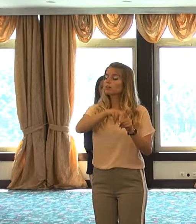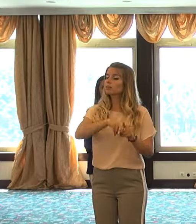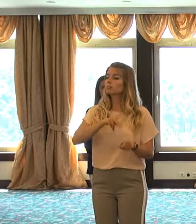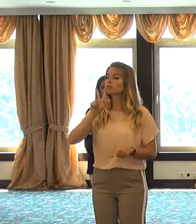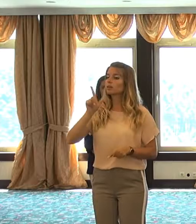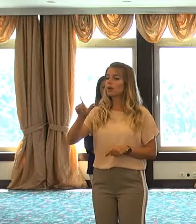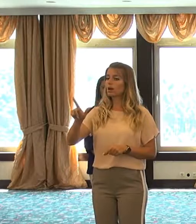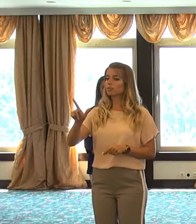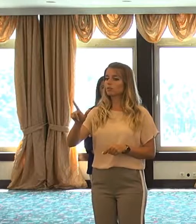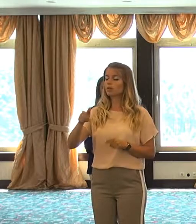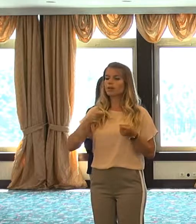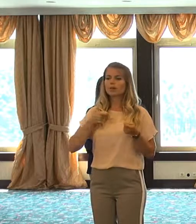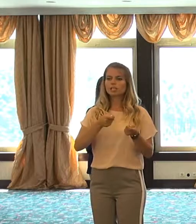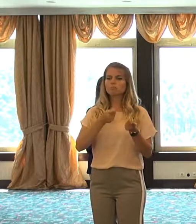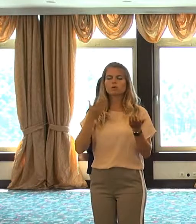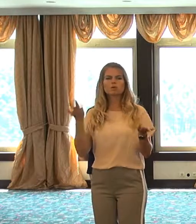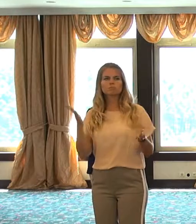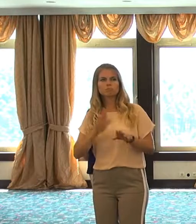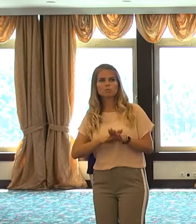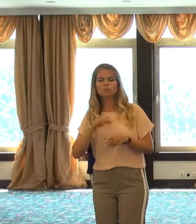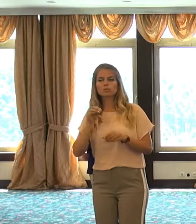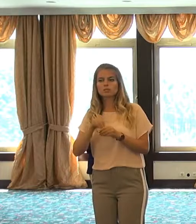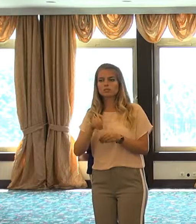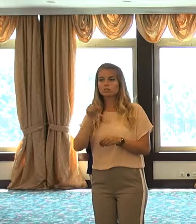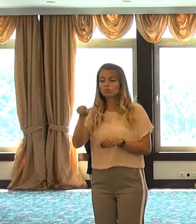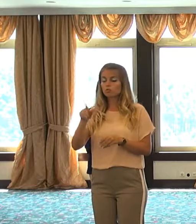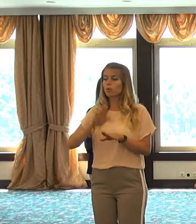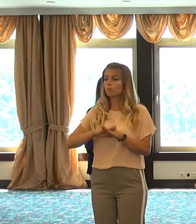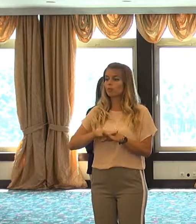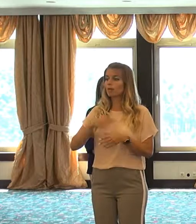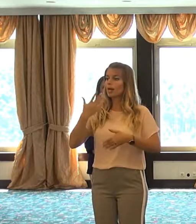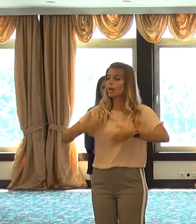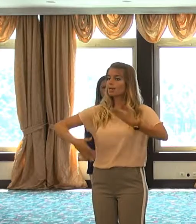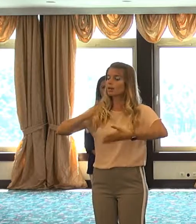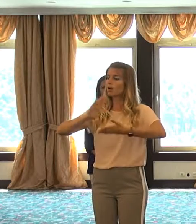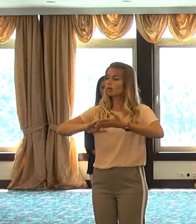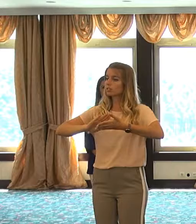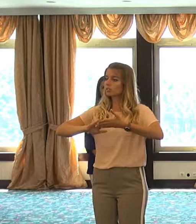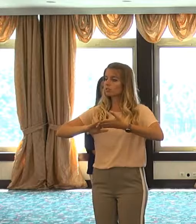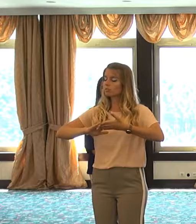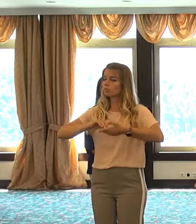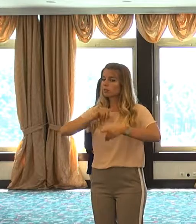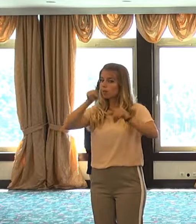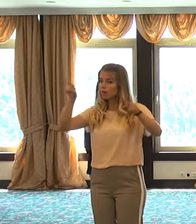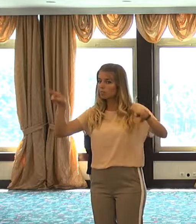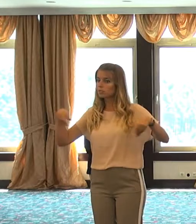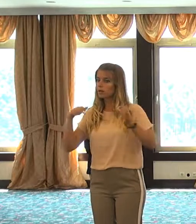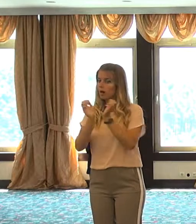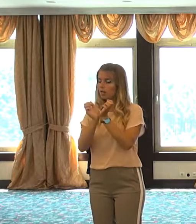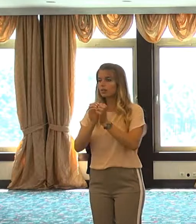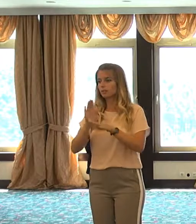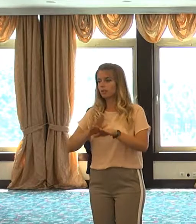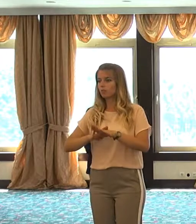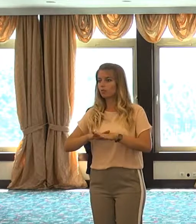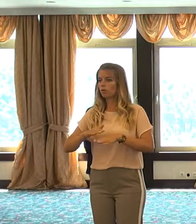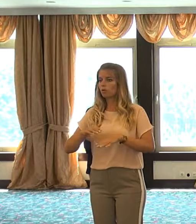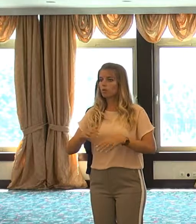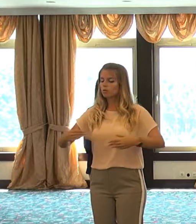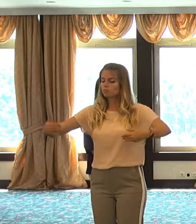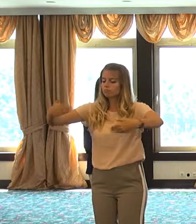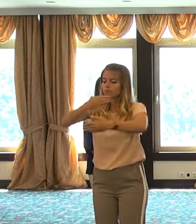Eğitime girmesi için şu yapılabilir. Engelli bir arkadaşımızı bizler gerekirse aileleri yapıyor bunu kucaklayıp